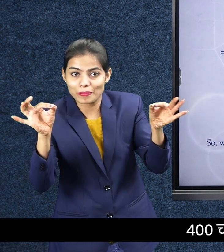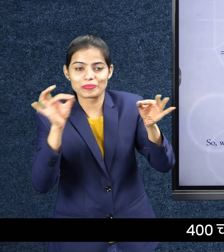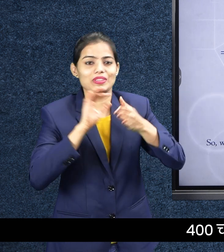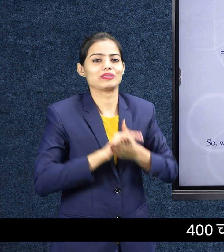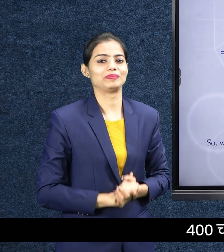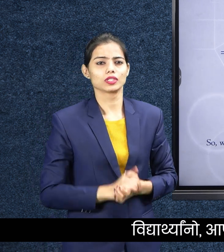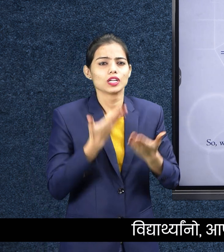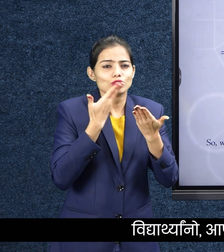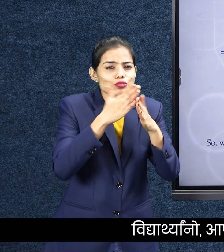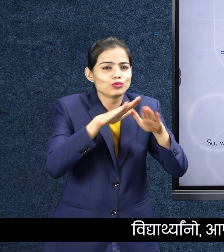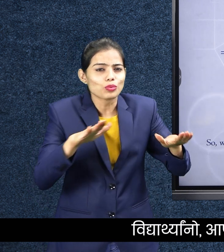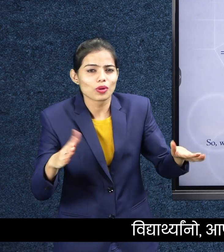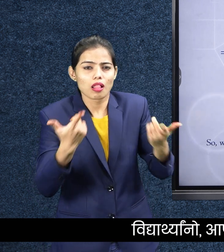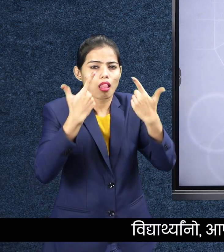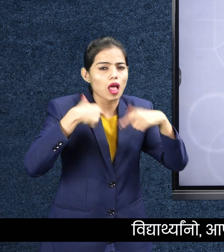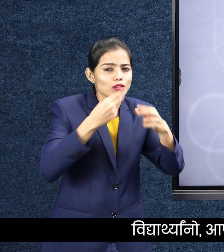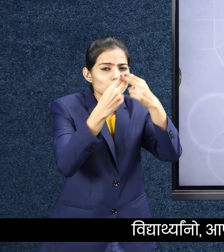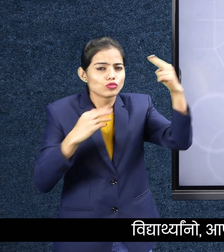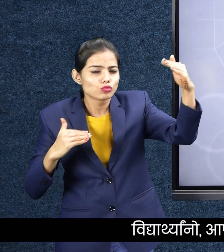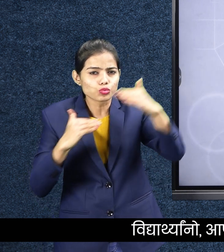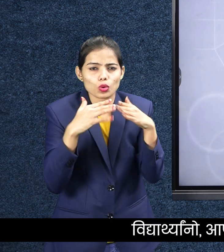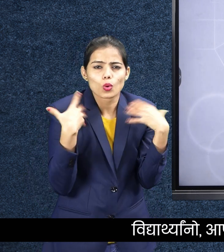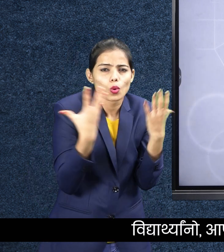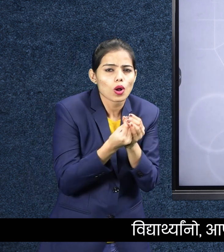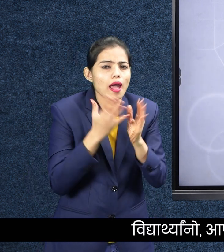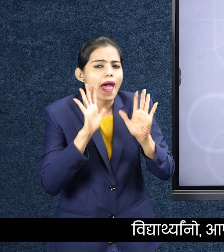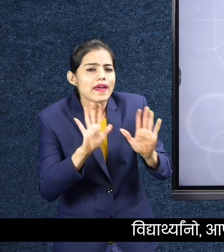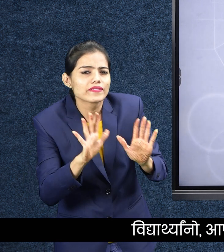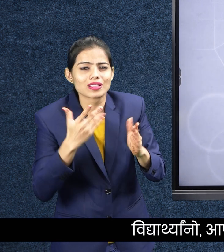आहेत. विद्यार्थ्यांनो, आपण काय शिकलो ते थोडक्यात समजूया.